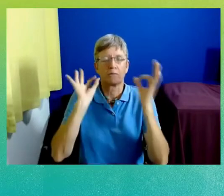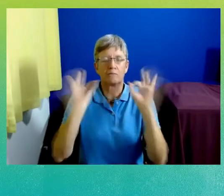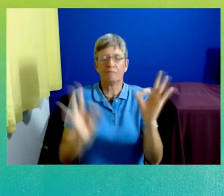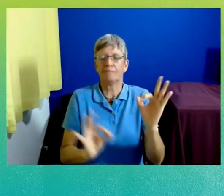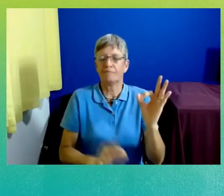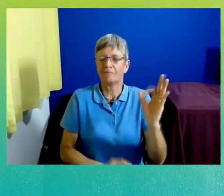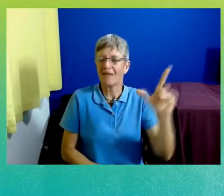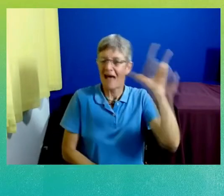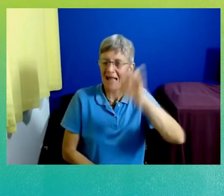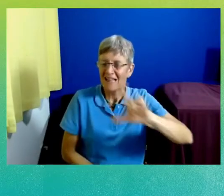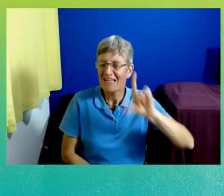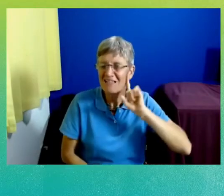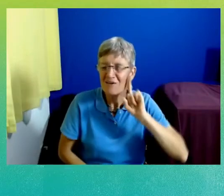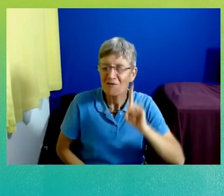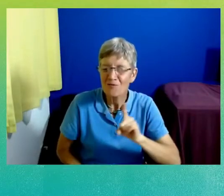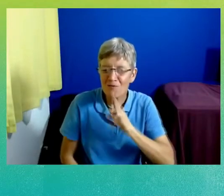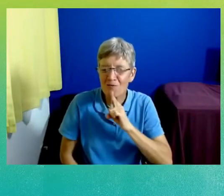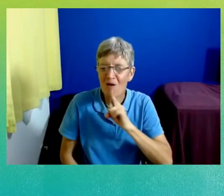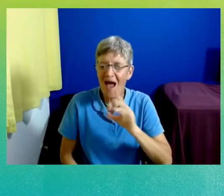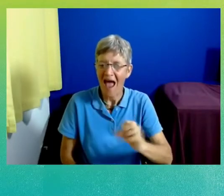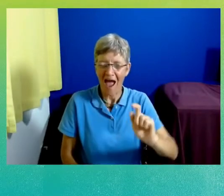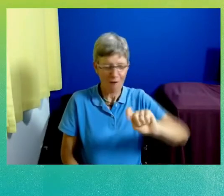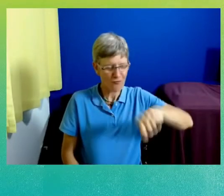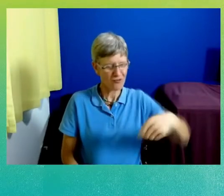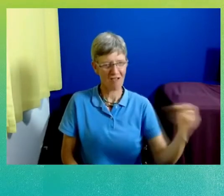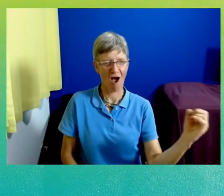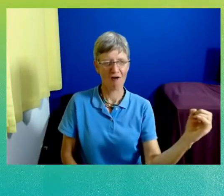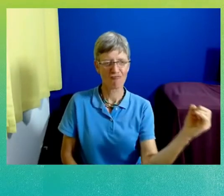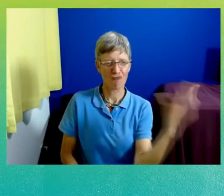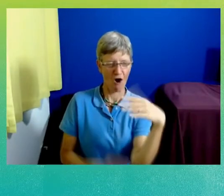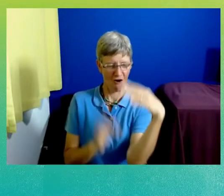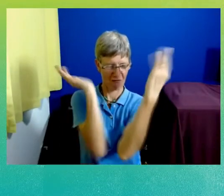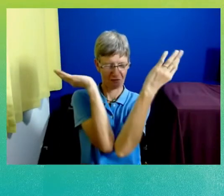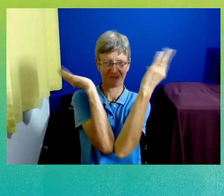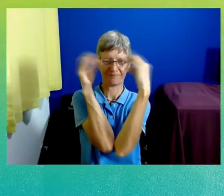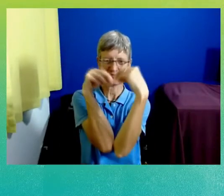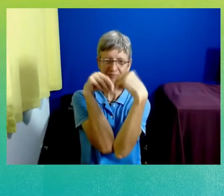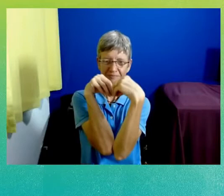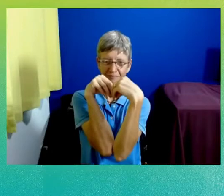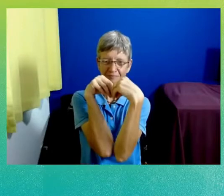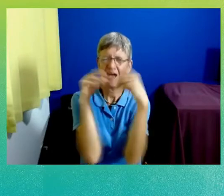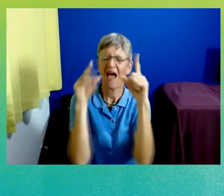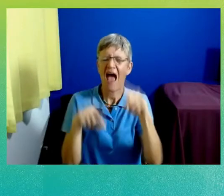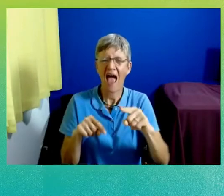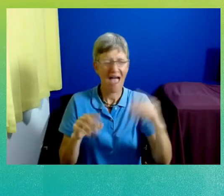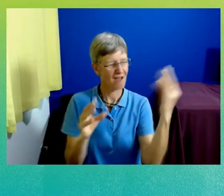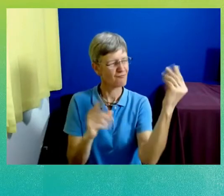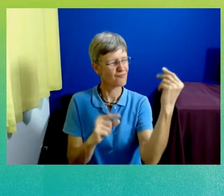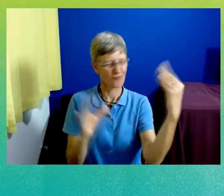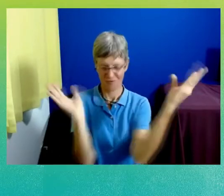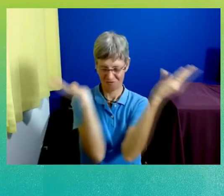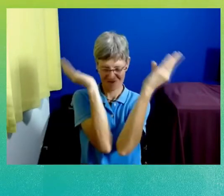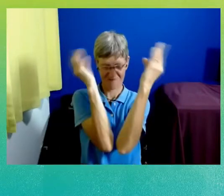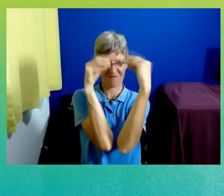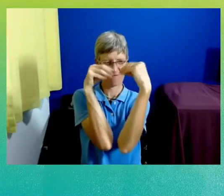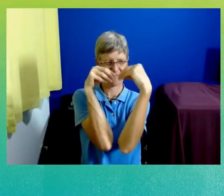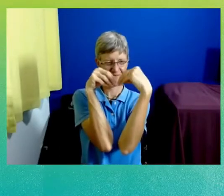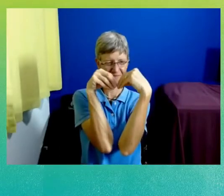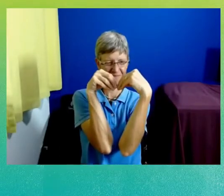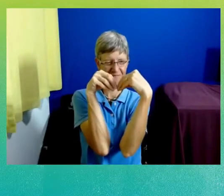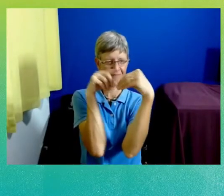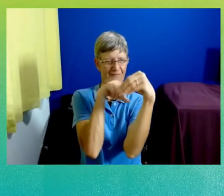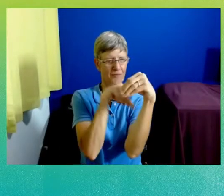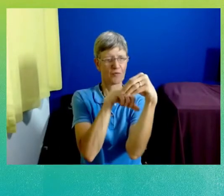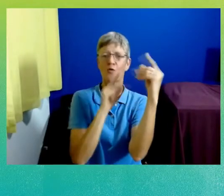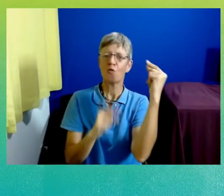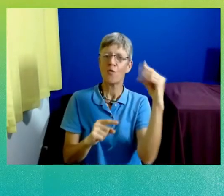amor. Então, isso é literatura surda, tá? Isso foi